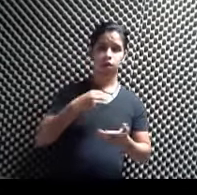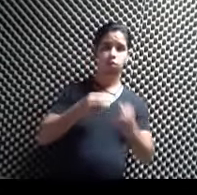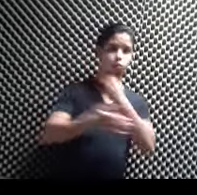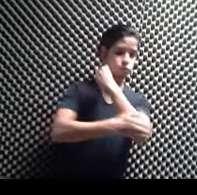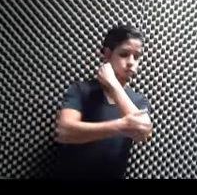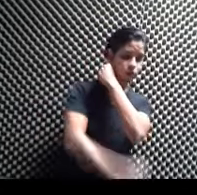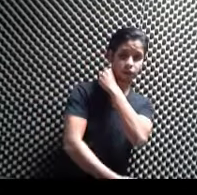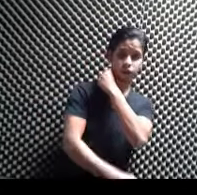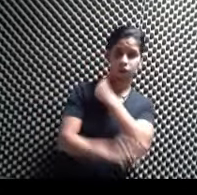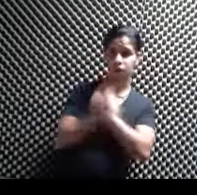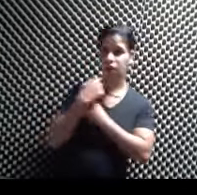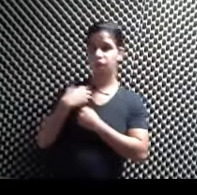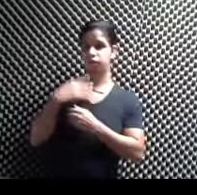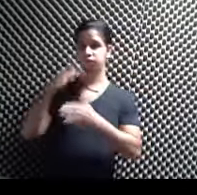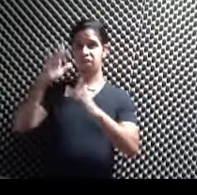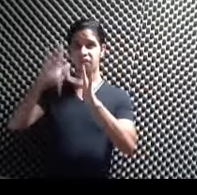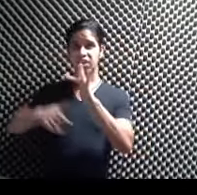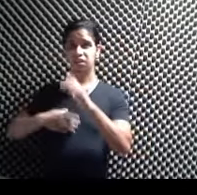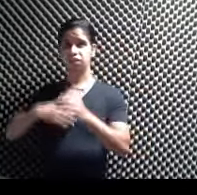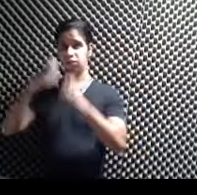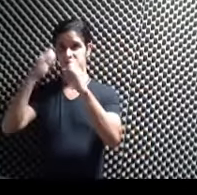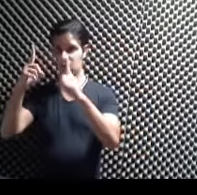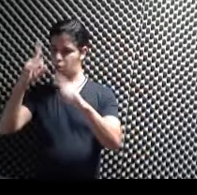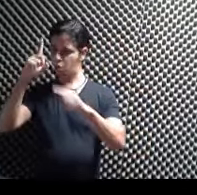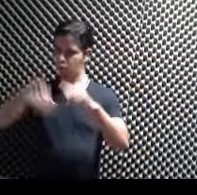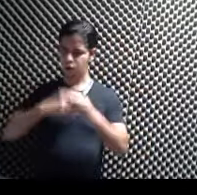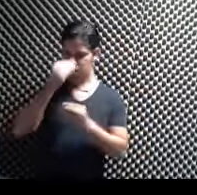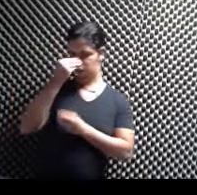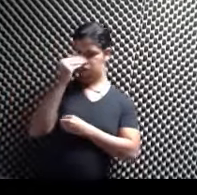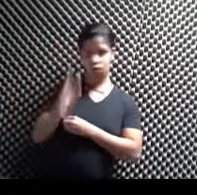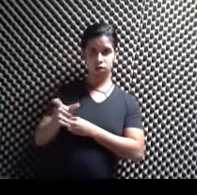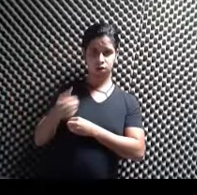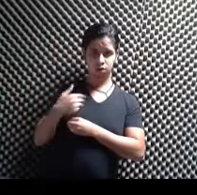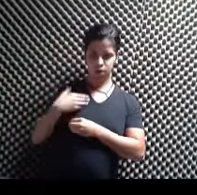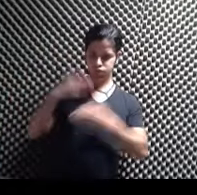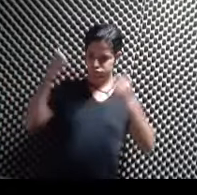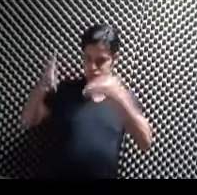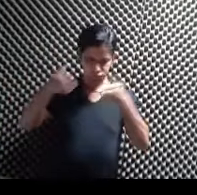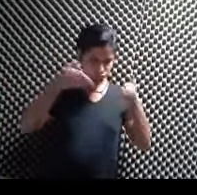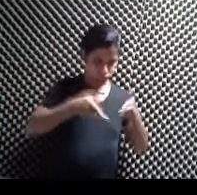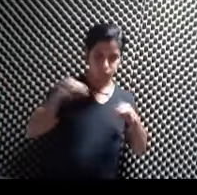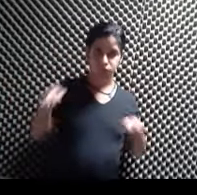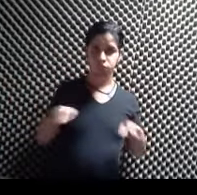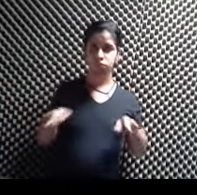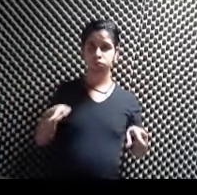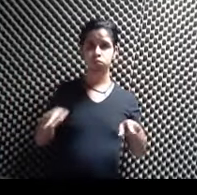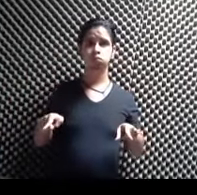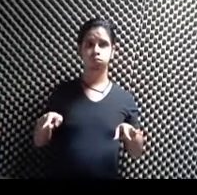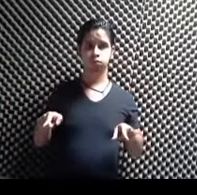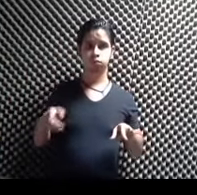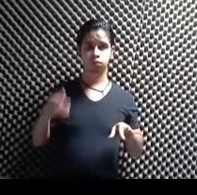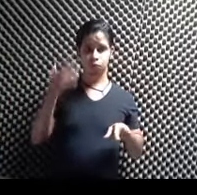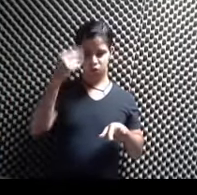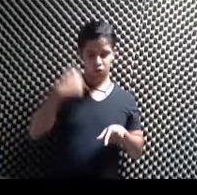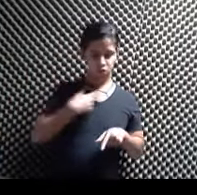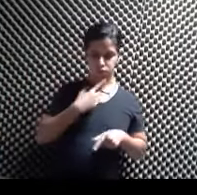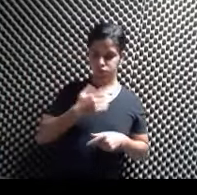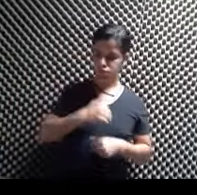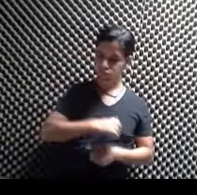ser ignorados. Punto. That's it. Eso. Esa es la Ese es el lema. No hay que darle vuelta, eso es. Eso es lo que nos inspira a trabajar,